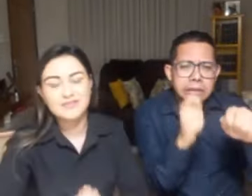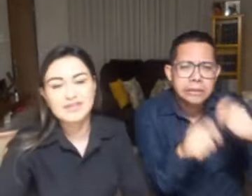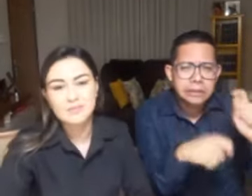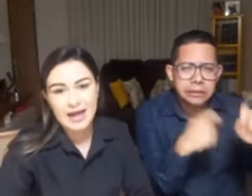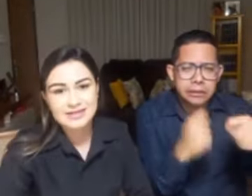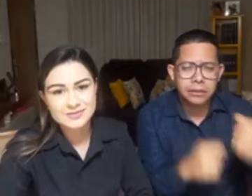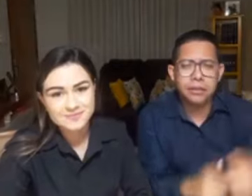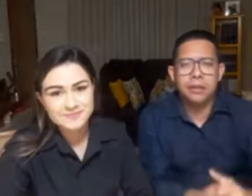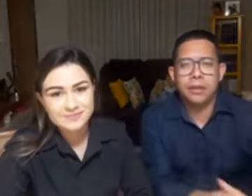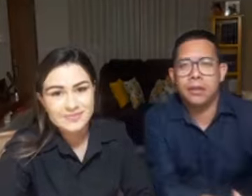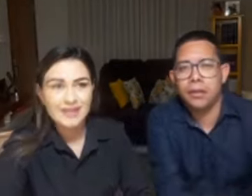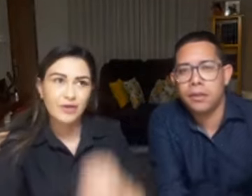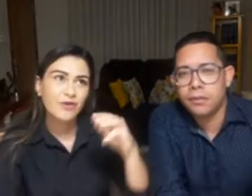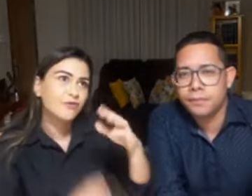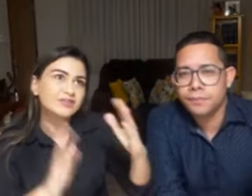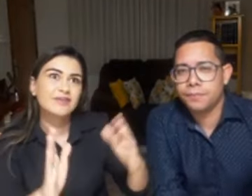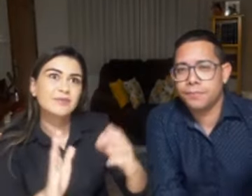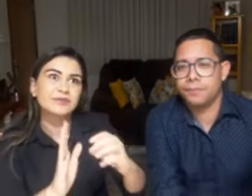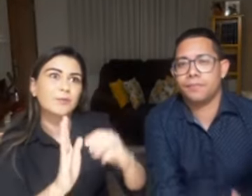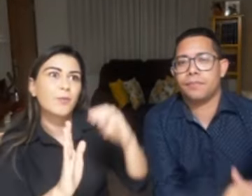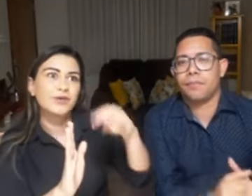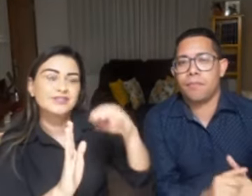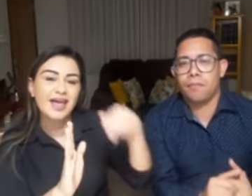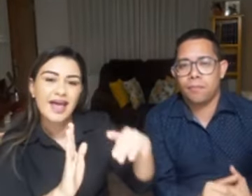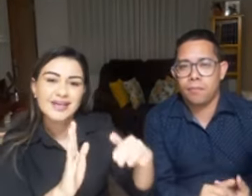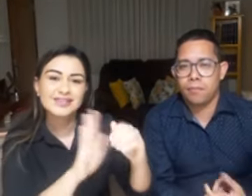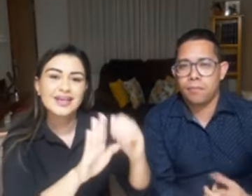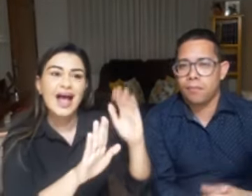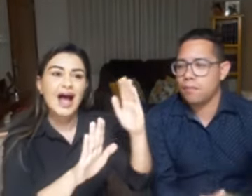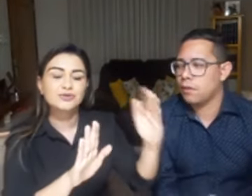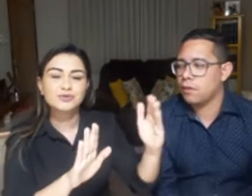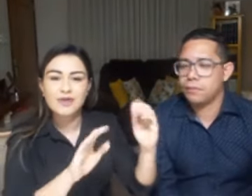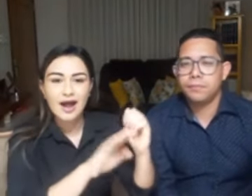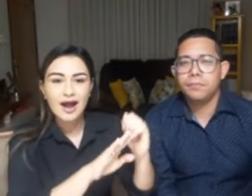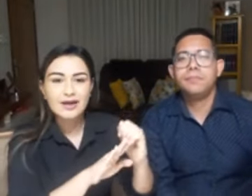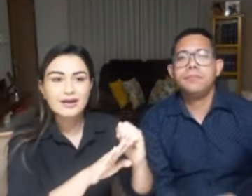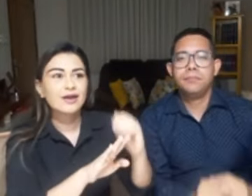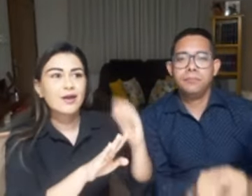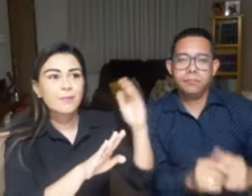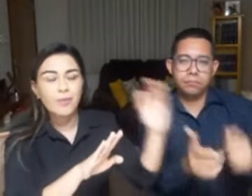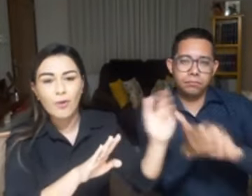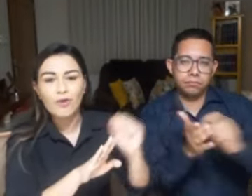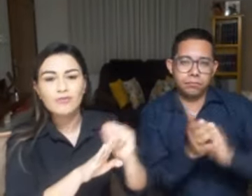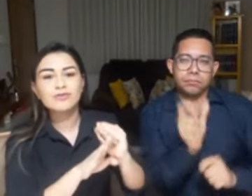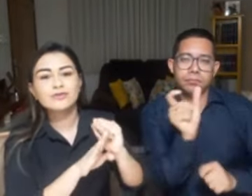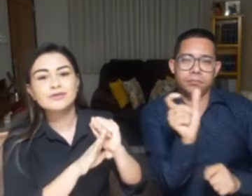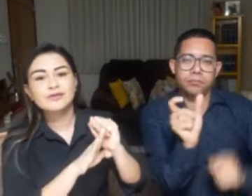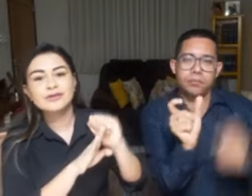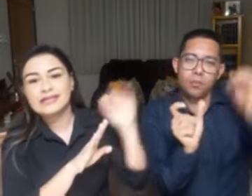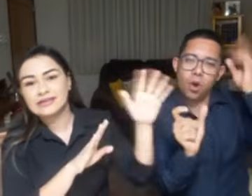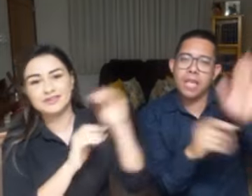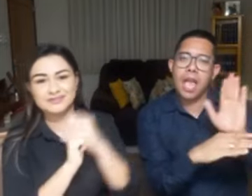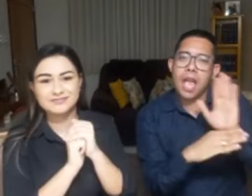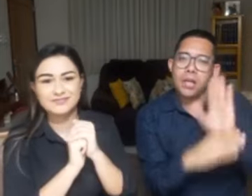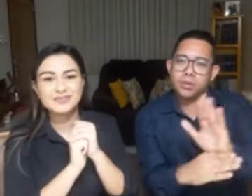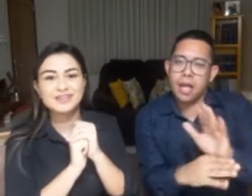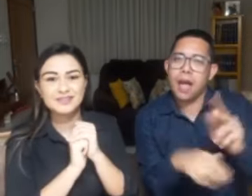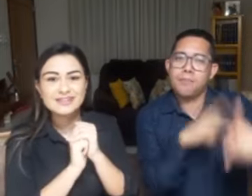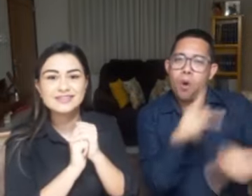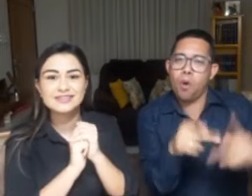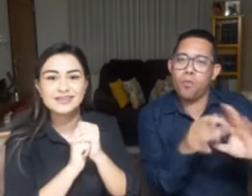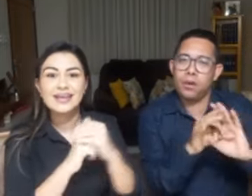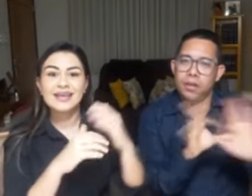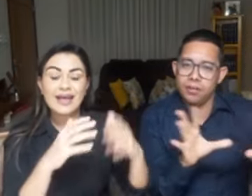cada vez mais. Então, eu vou escrever, por exemplo, Moisés, ajudar, povo, livre. Vou